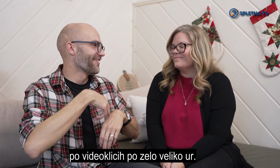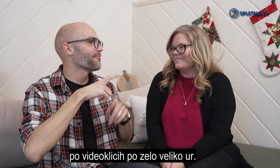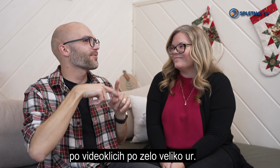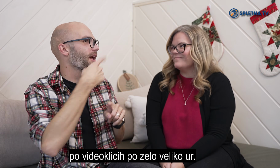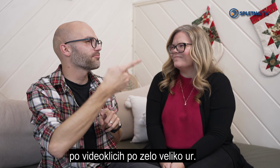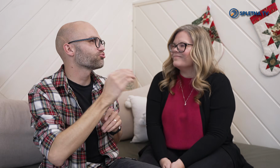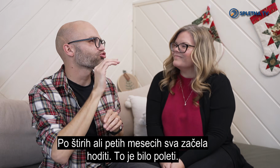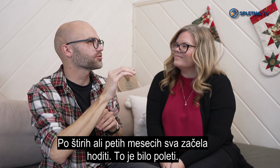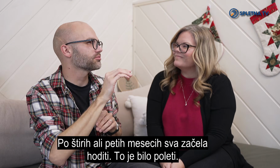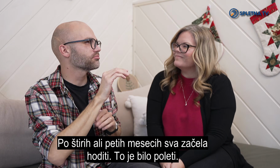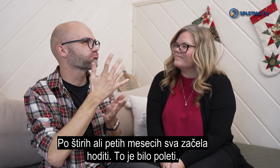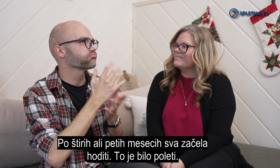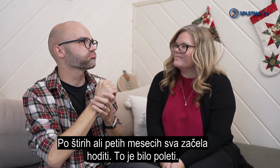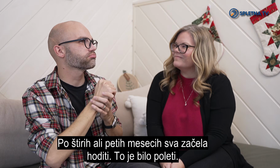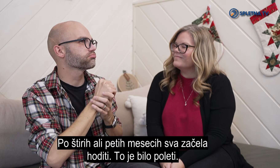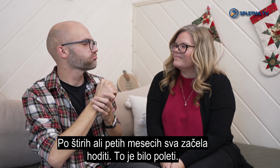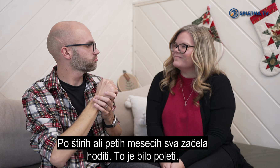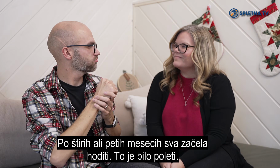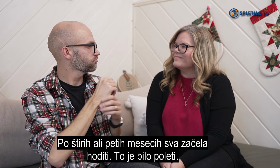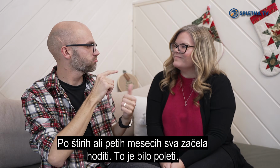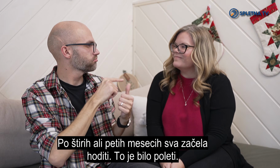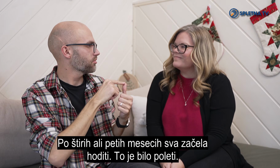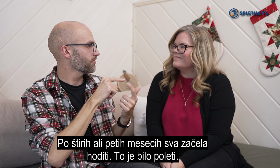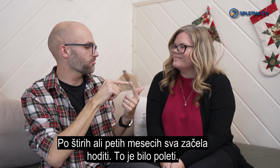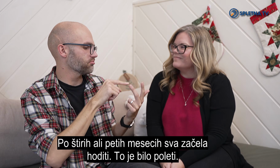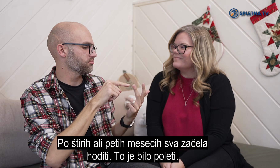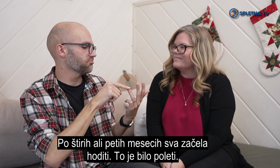Po 4 ali 5 mesecih sva začela hoditi.